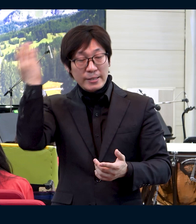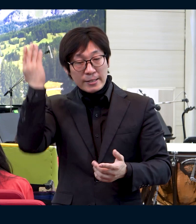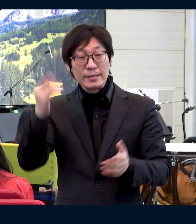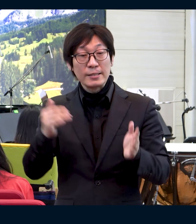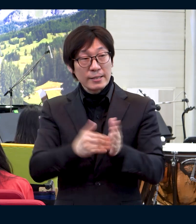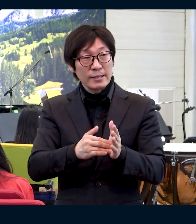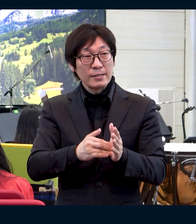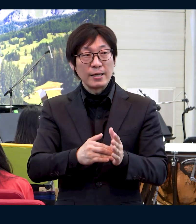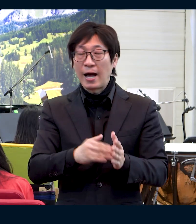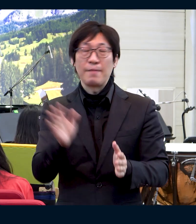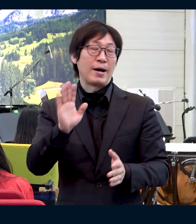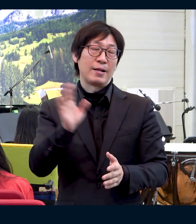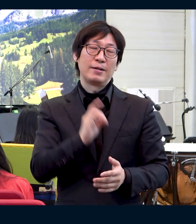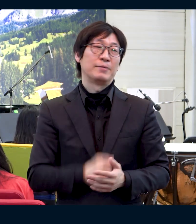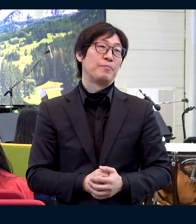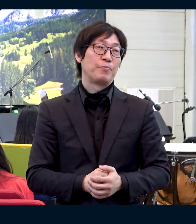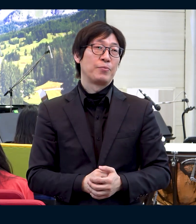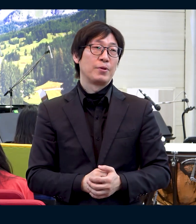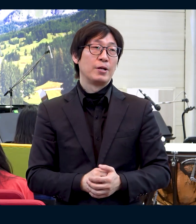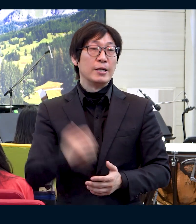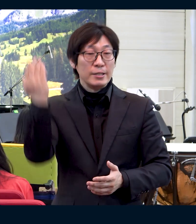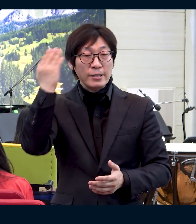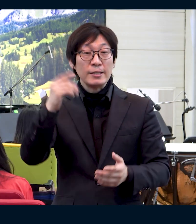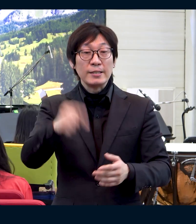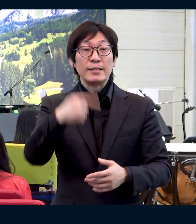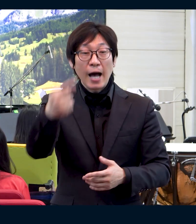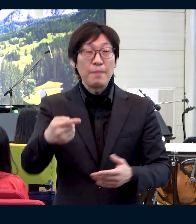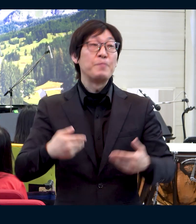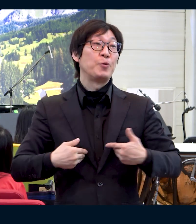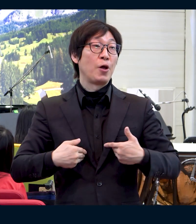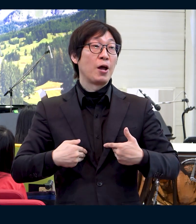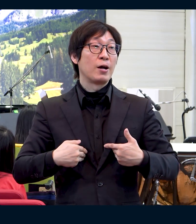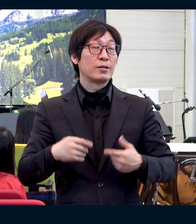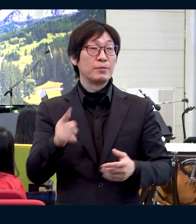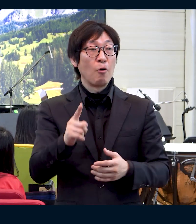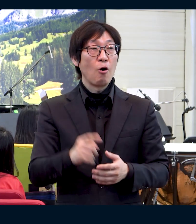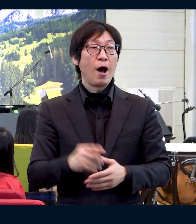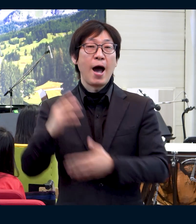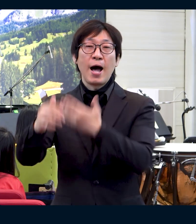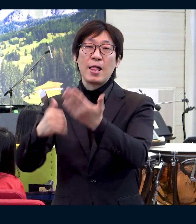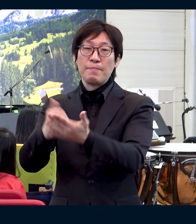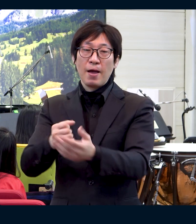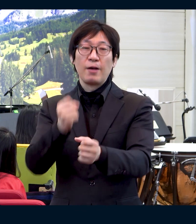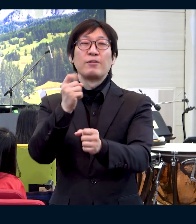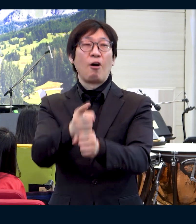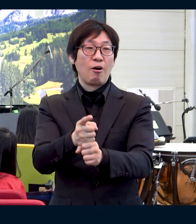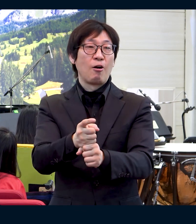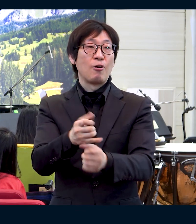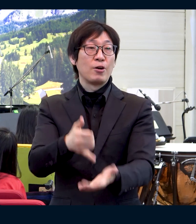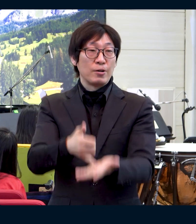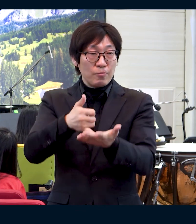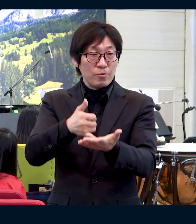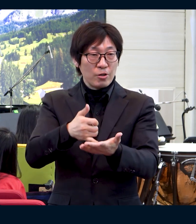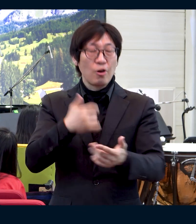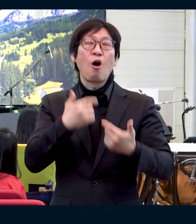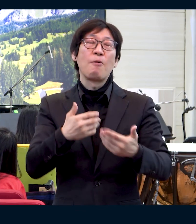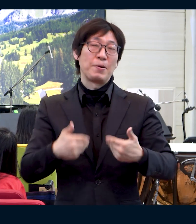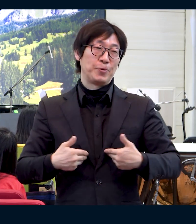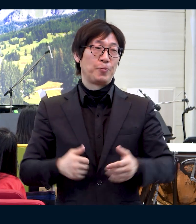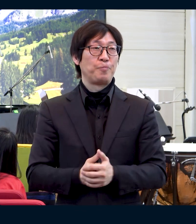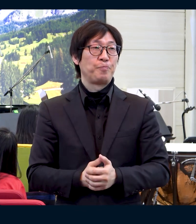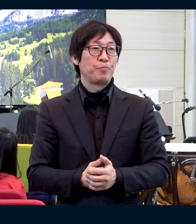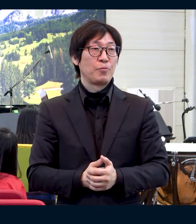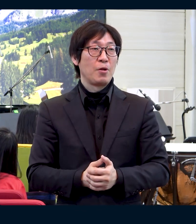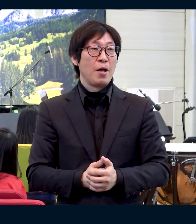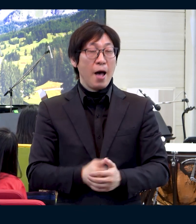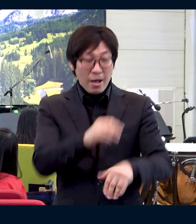안 된다는 것입니다. 그러기 위해서는요, 우리가 하나님의 다양한 그 성품을 경험하는 것이 중요합니다. 내가